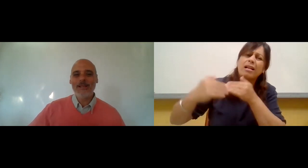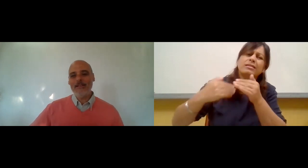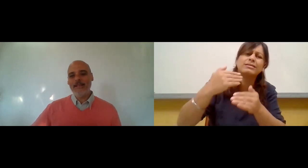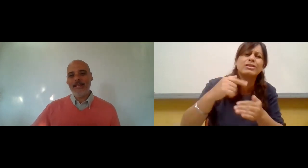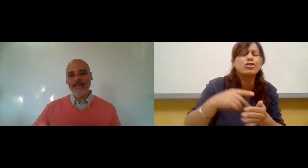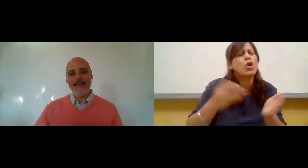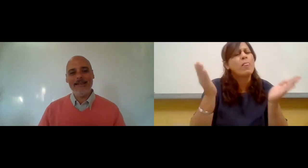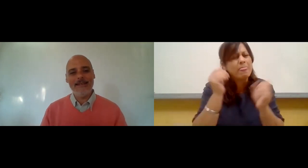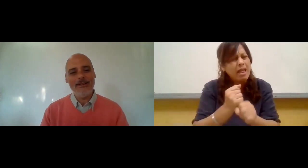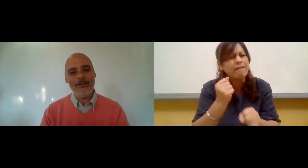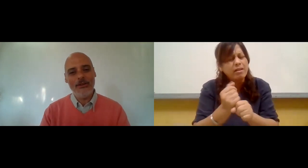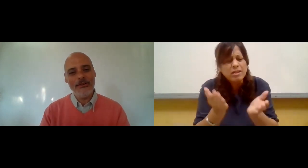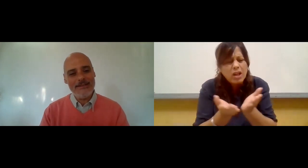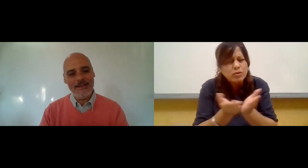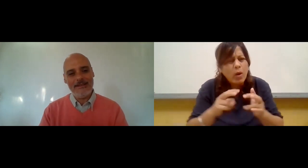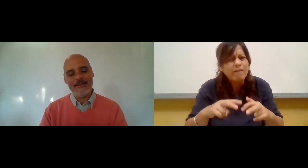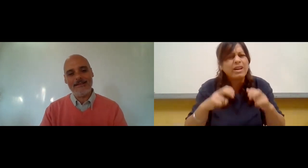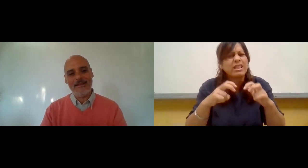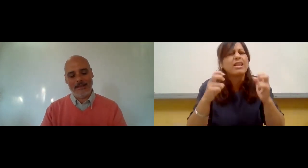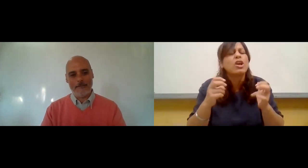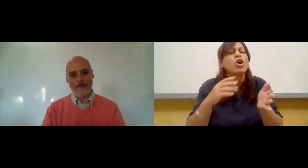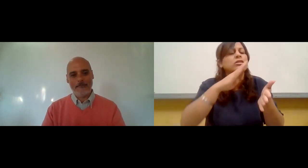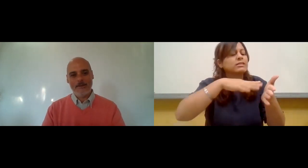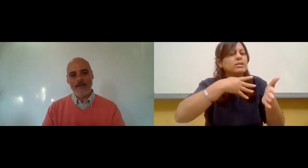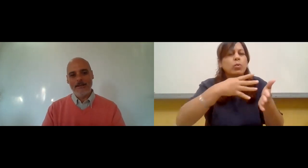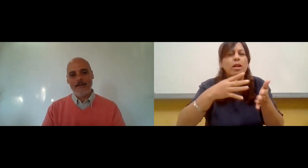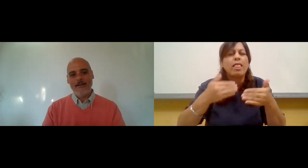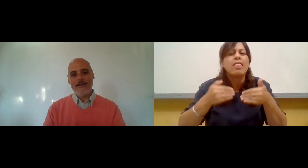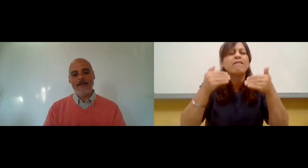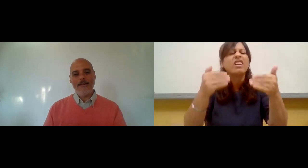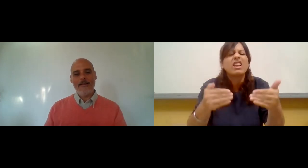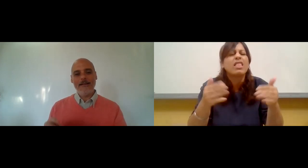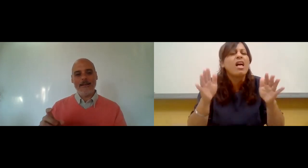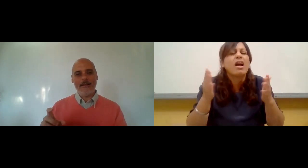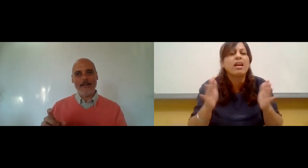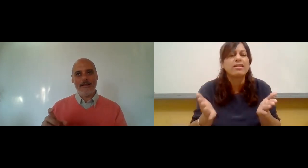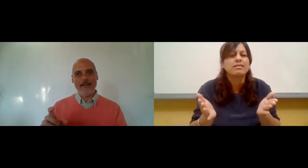La textualidad diferida es la que nos dice que